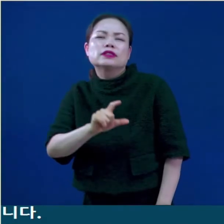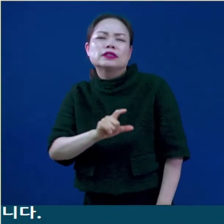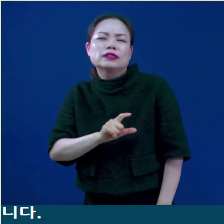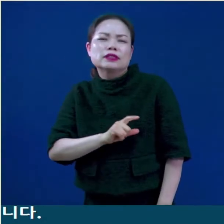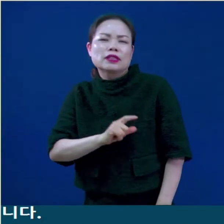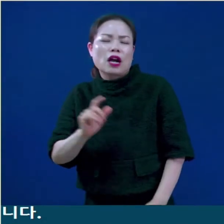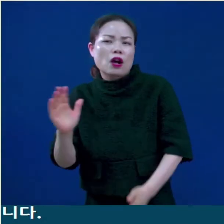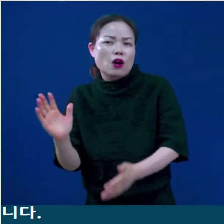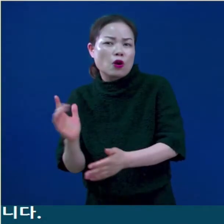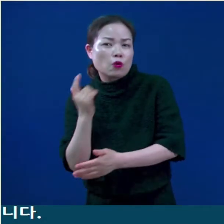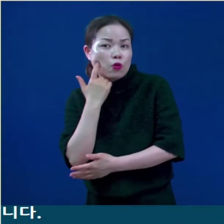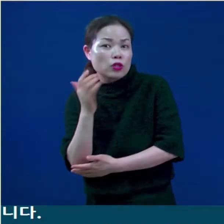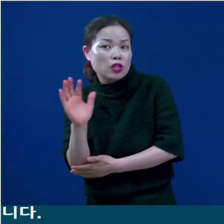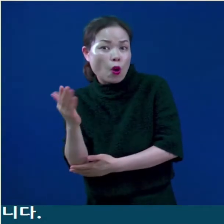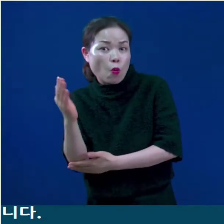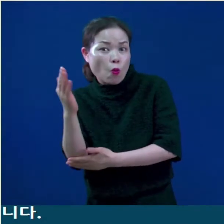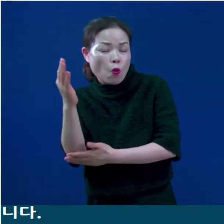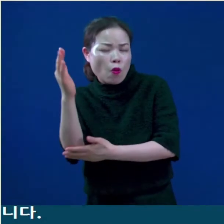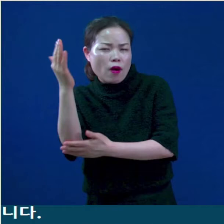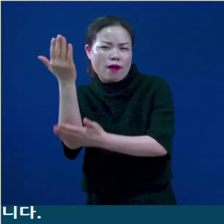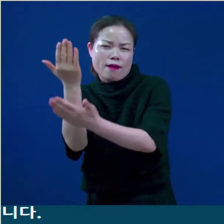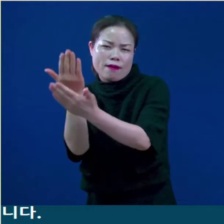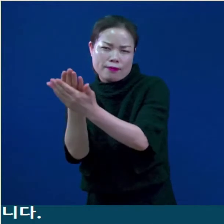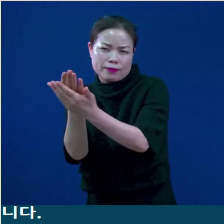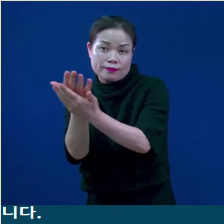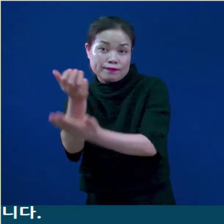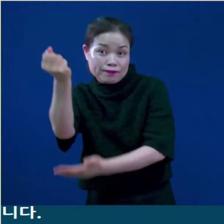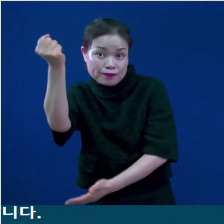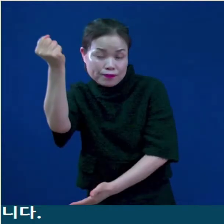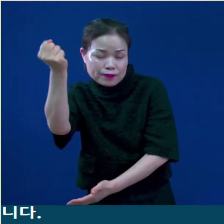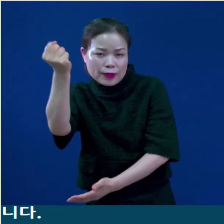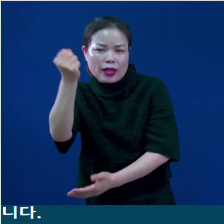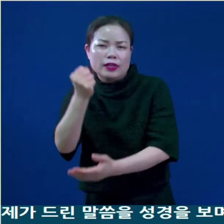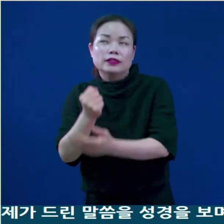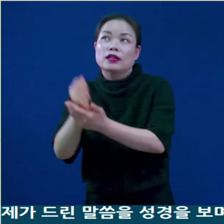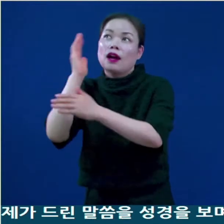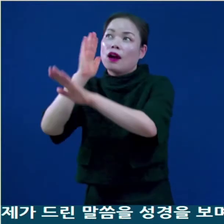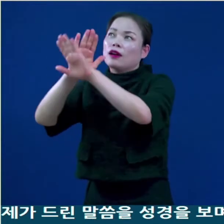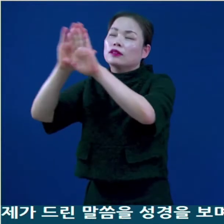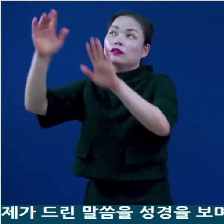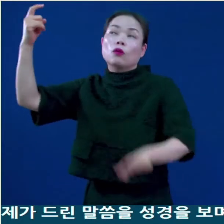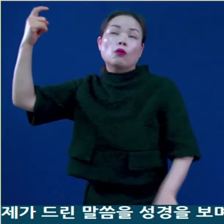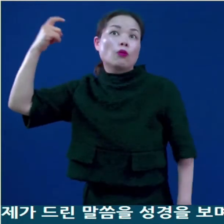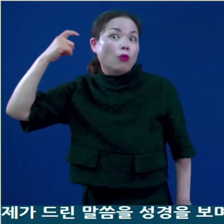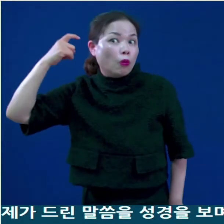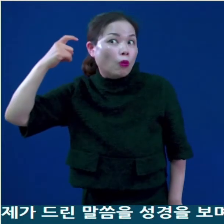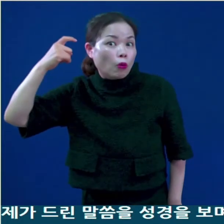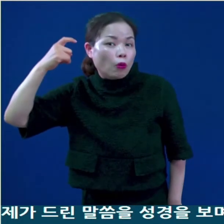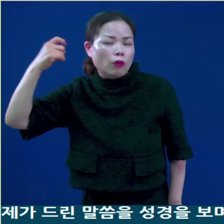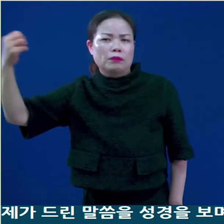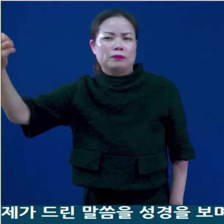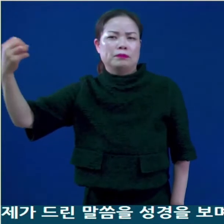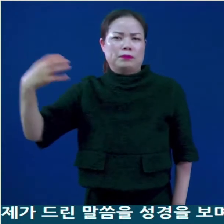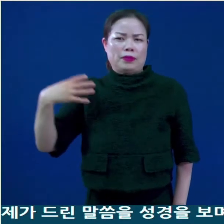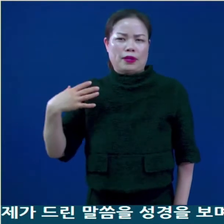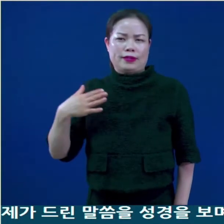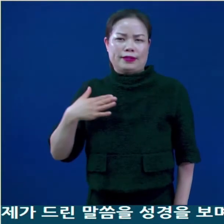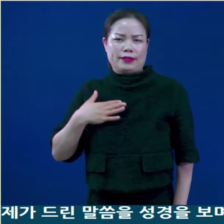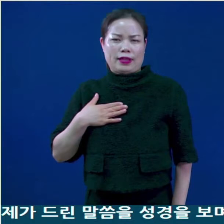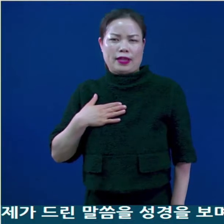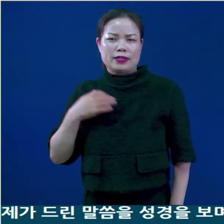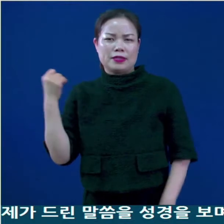이름을 영광스럽게 하옵소서 하시니 이에 하늘에서 소리가 나서 이르되